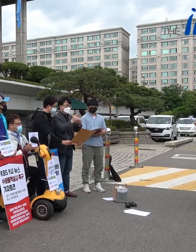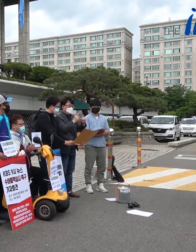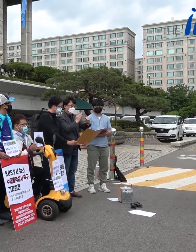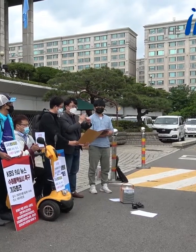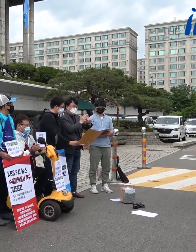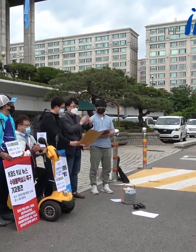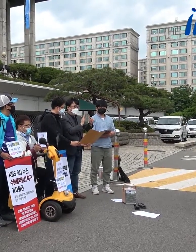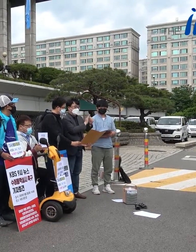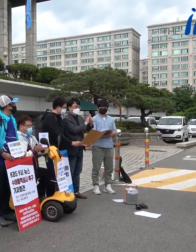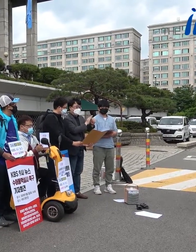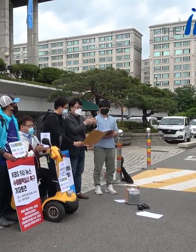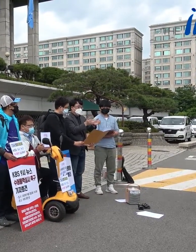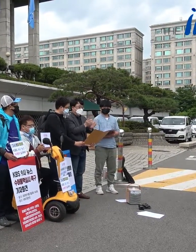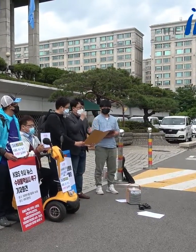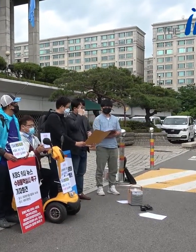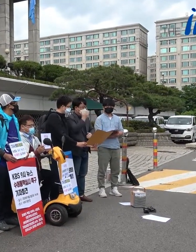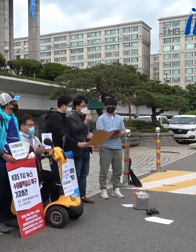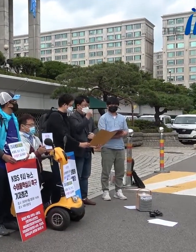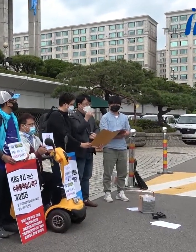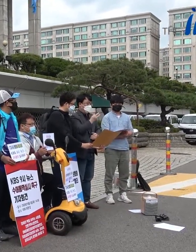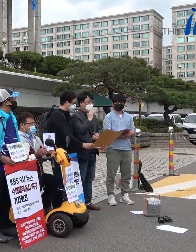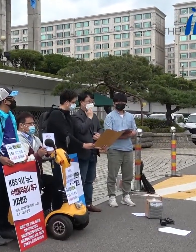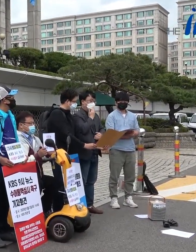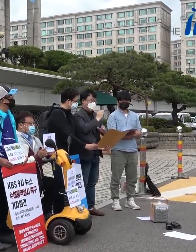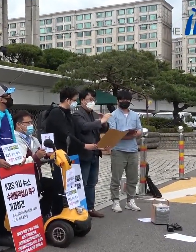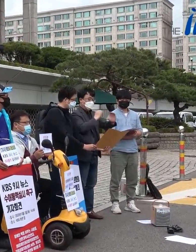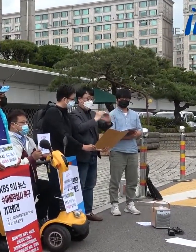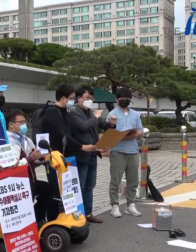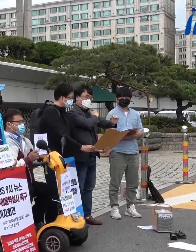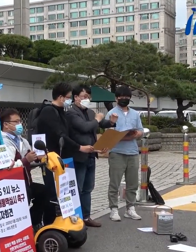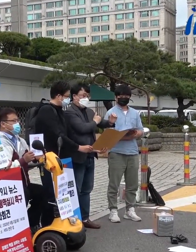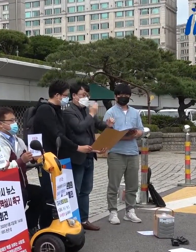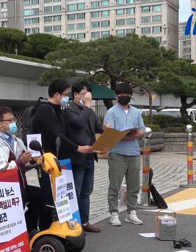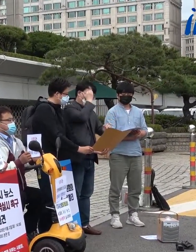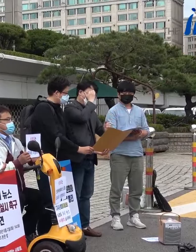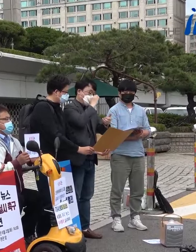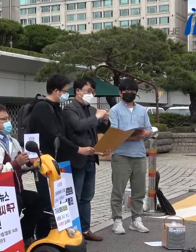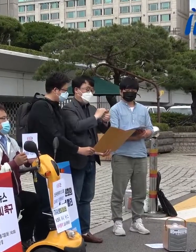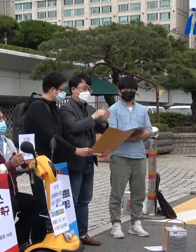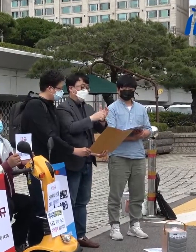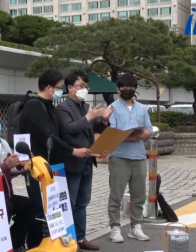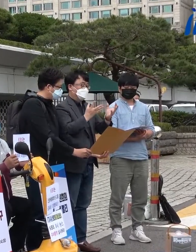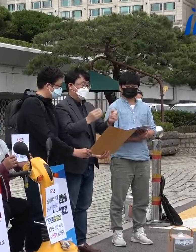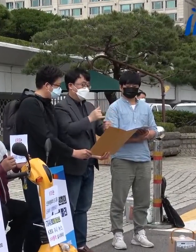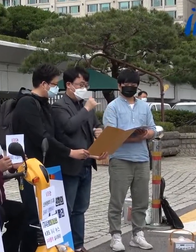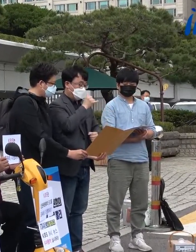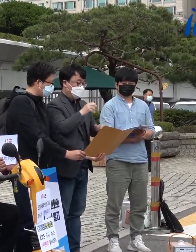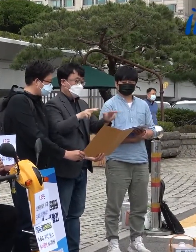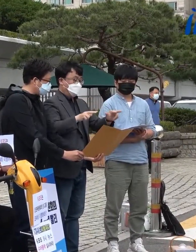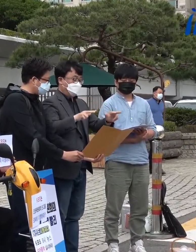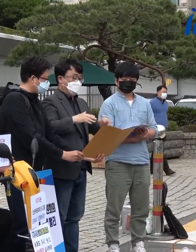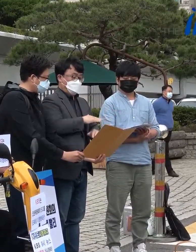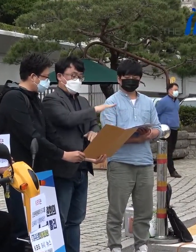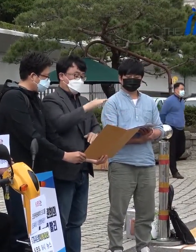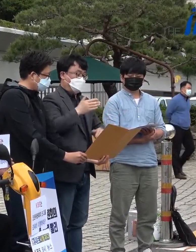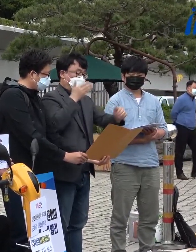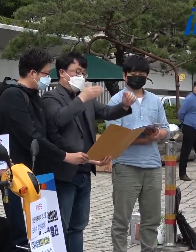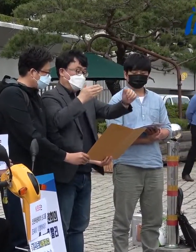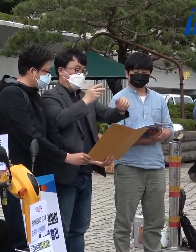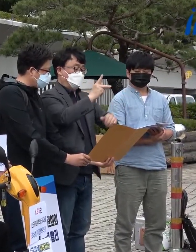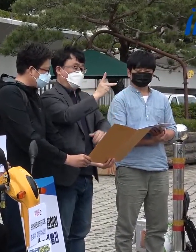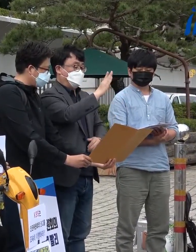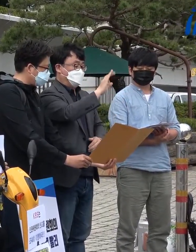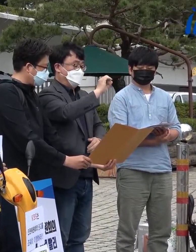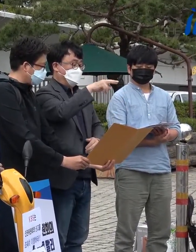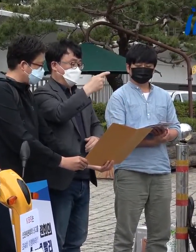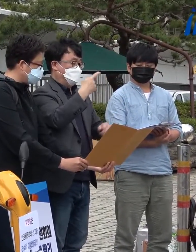수어를 음성 언어의 보조 수단으로 생각하고 농인의 소통권을 제약하는 경우들이 많이 있습니다.